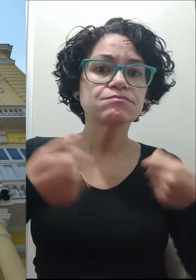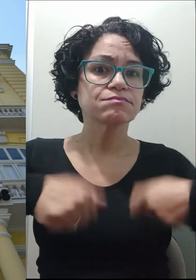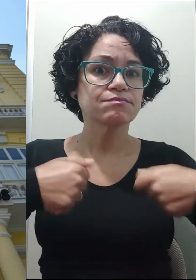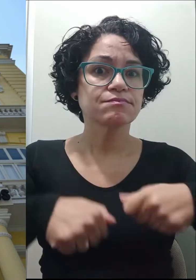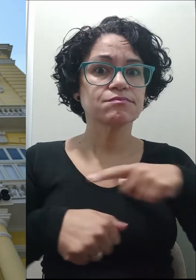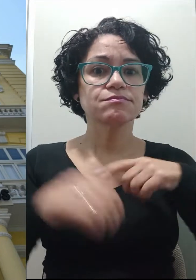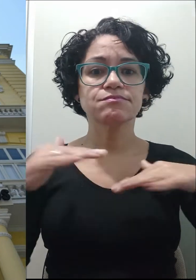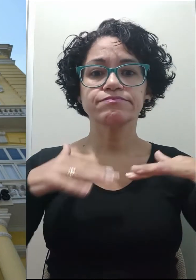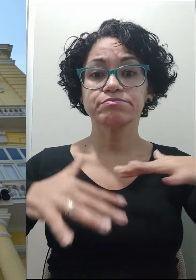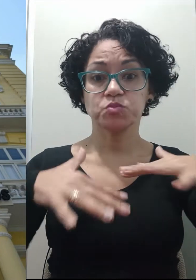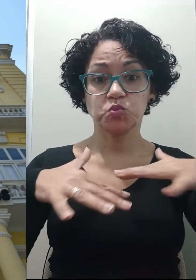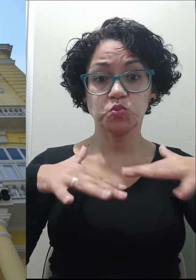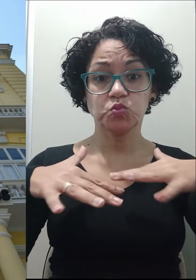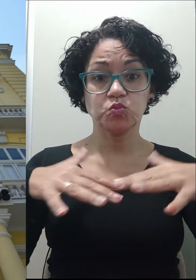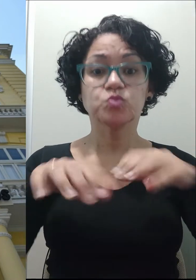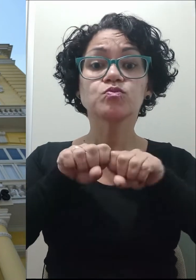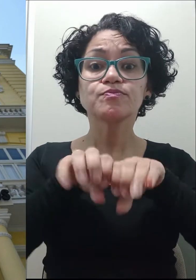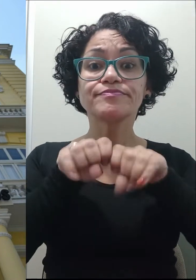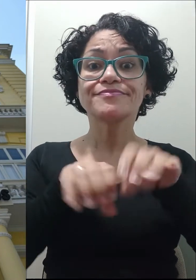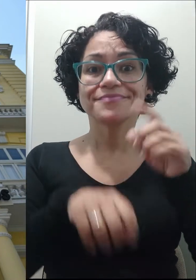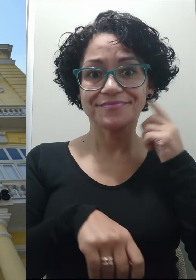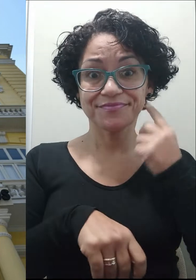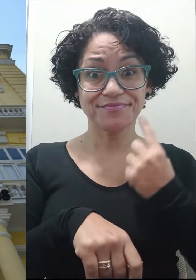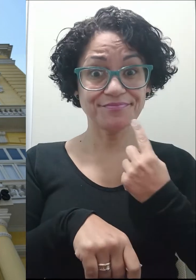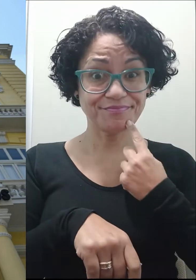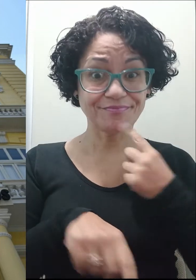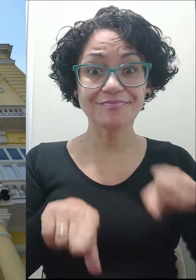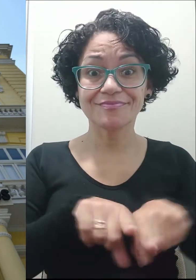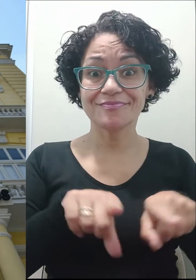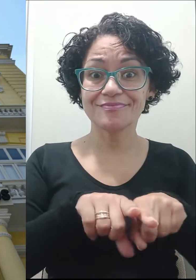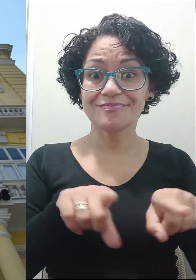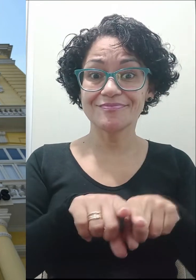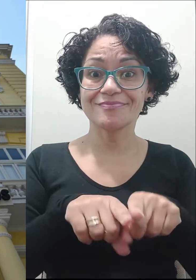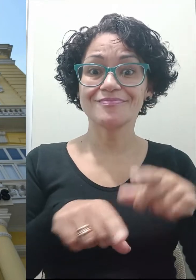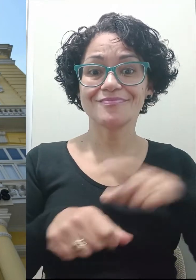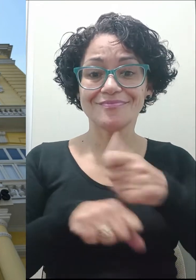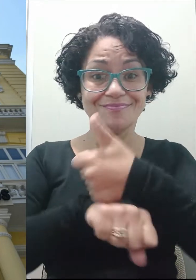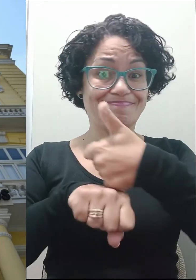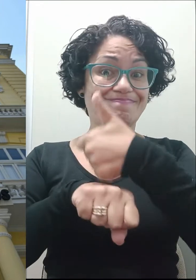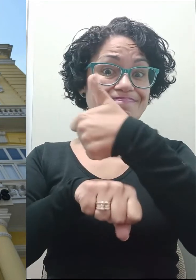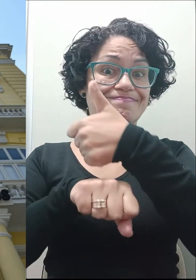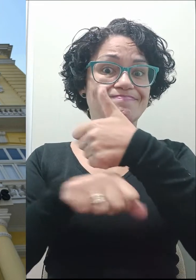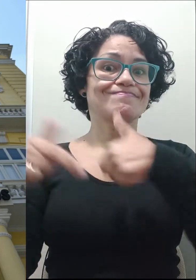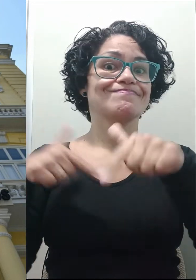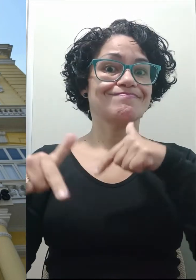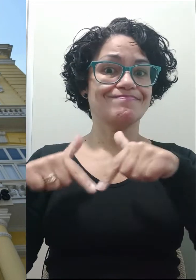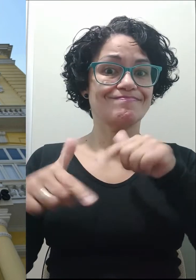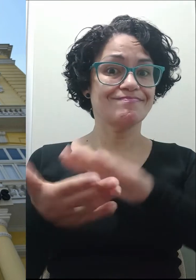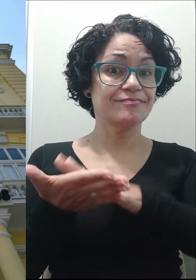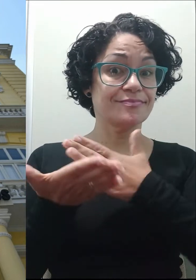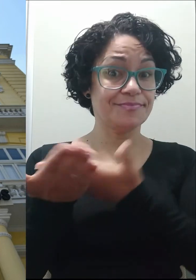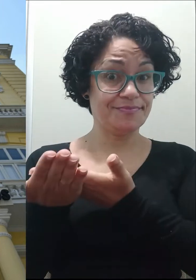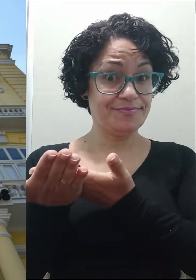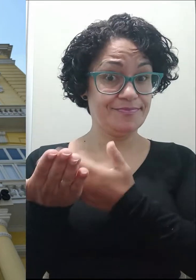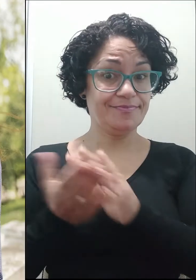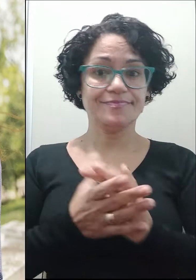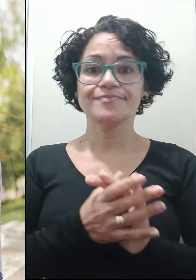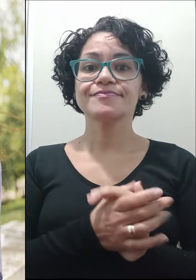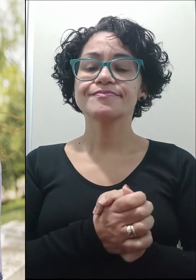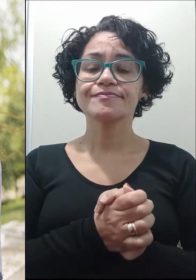entendermos o movimento da educação de surdos e a constituição profissional dos